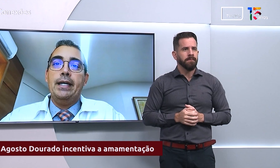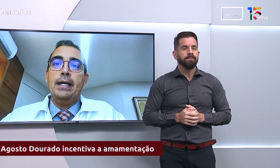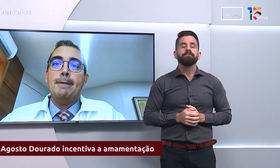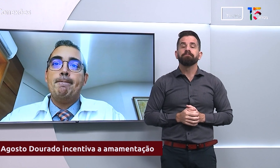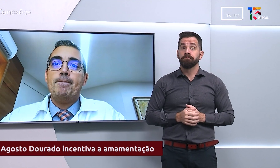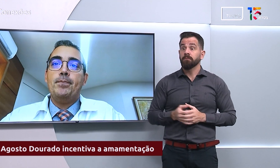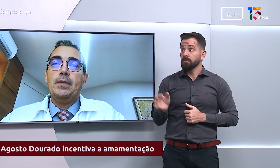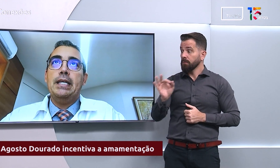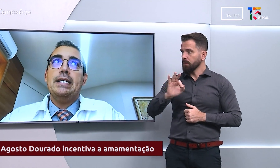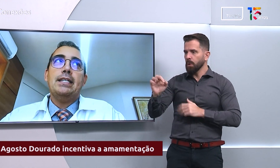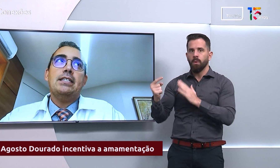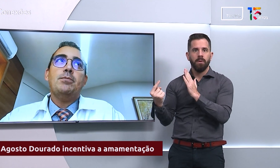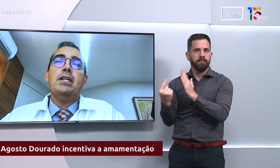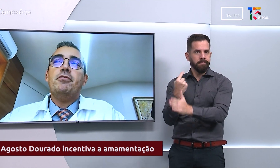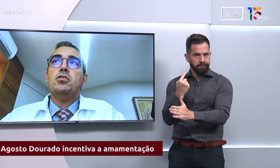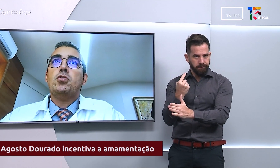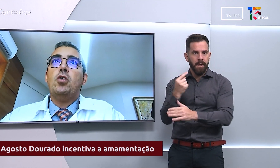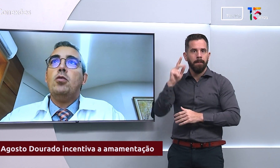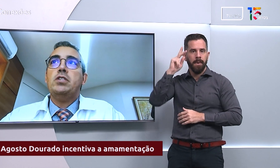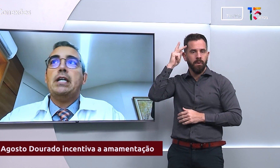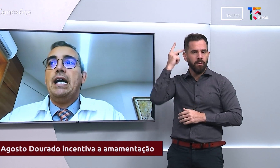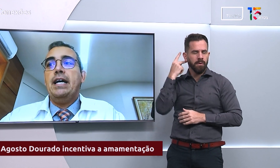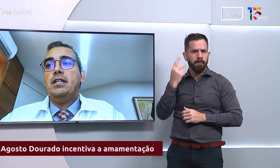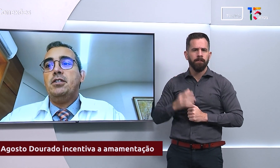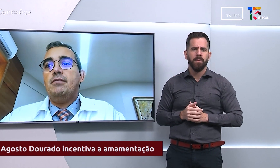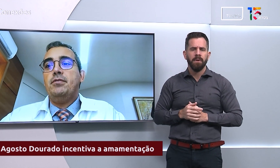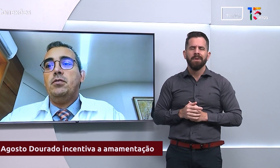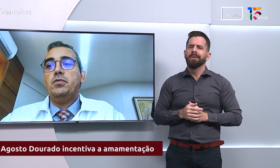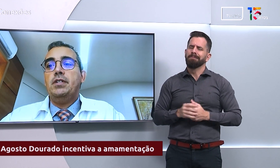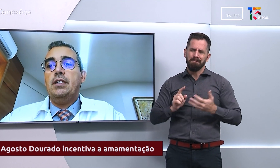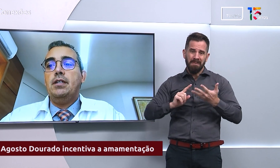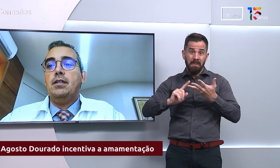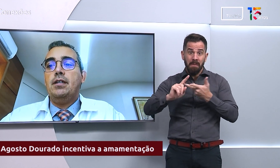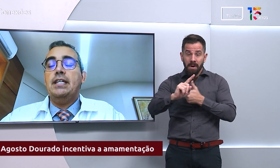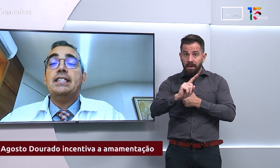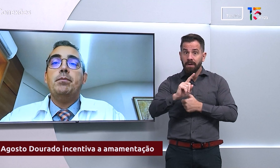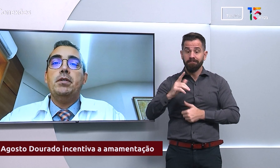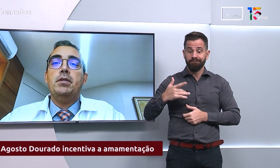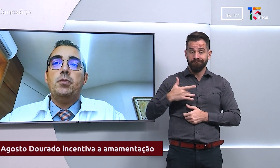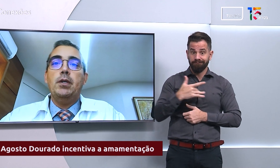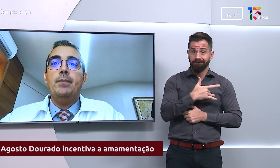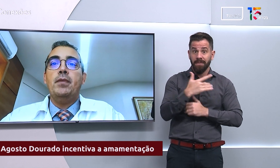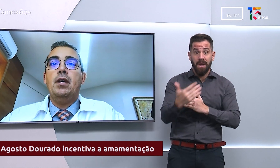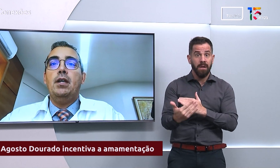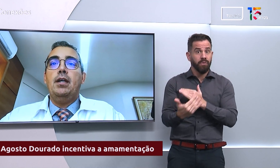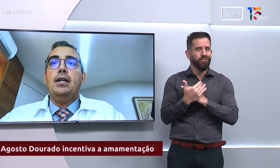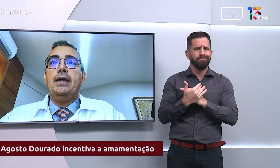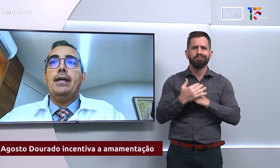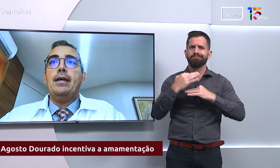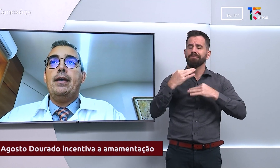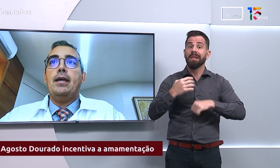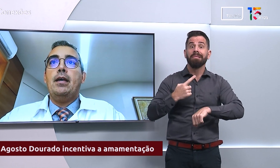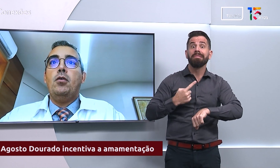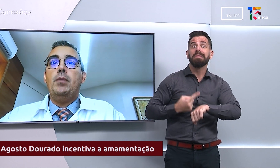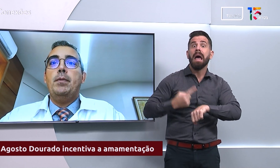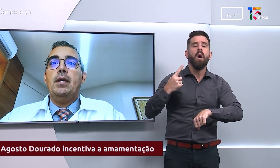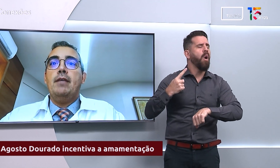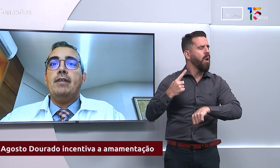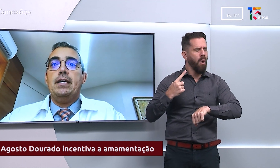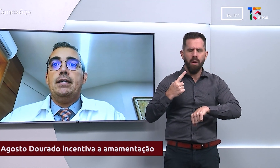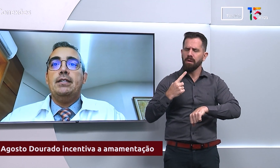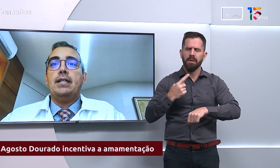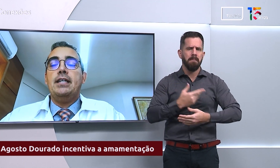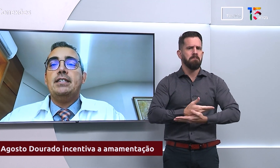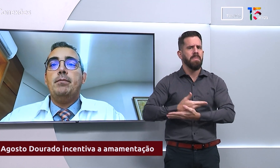Camila. Esses benefícios logo de cara já vão ser recebidos pelo bebê. O